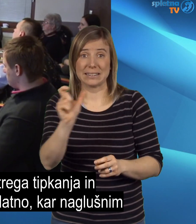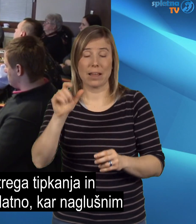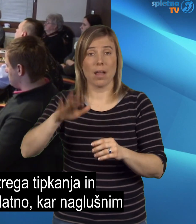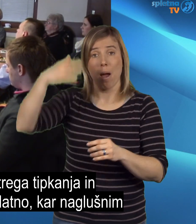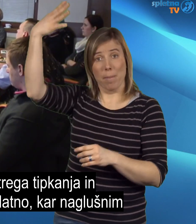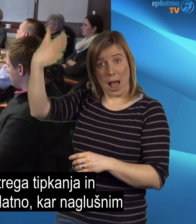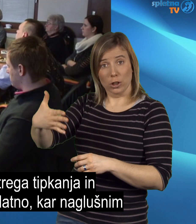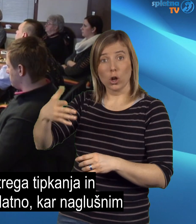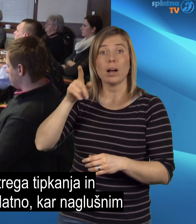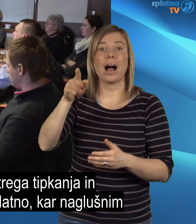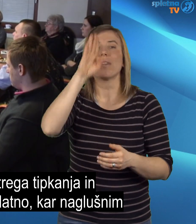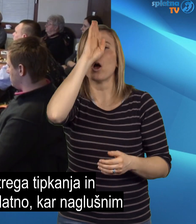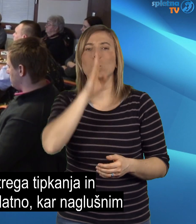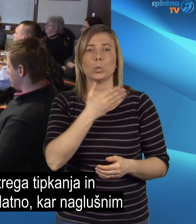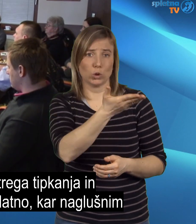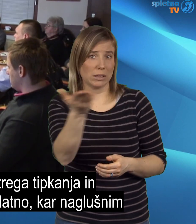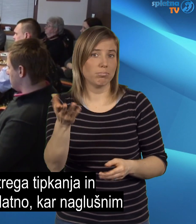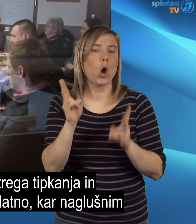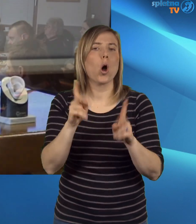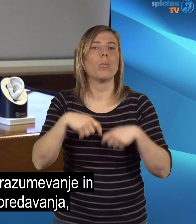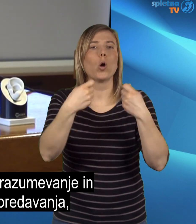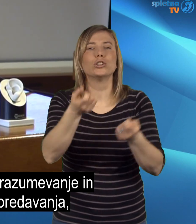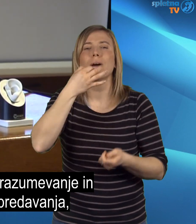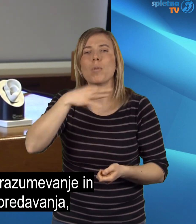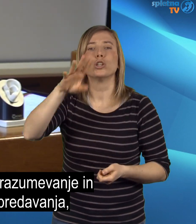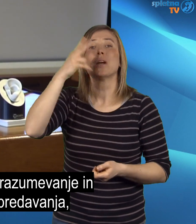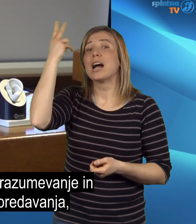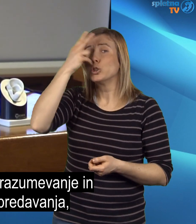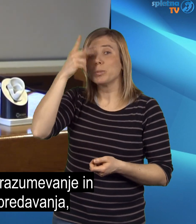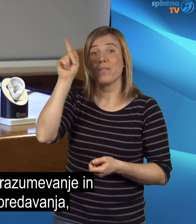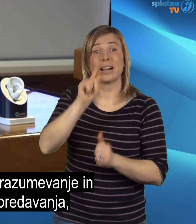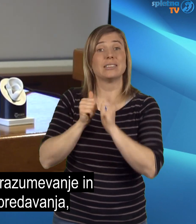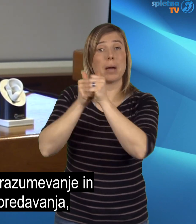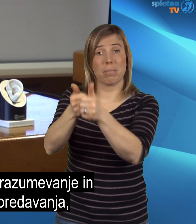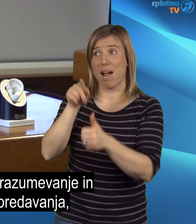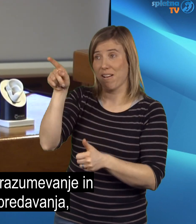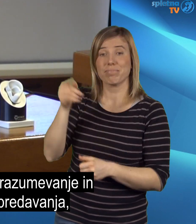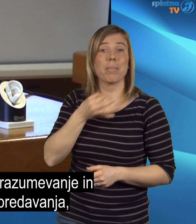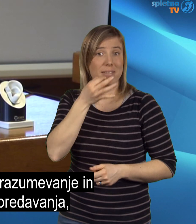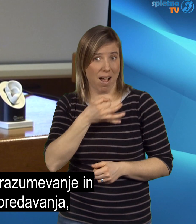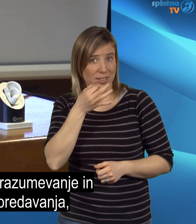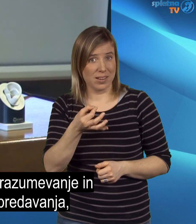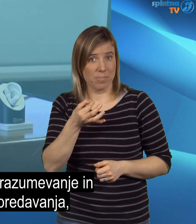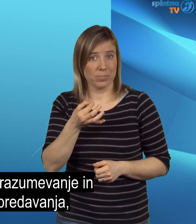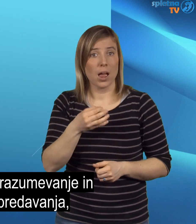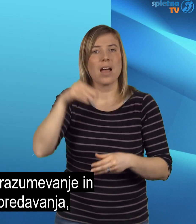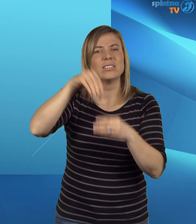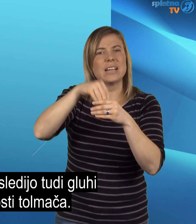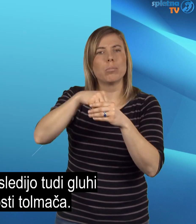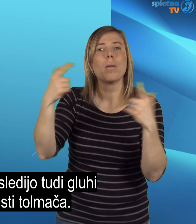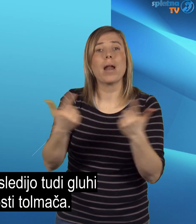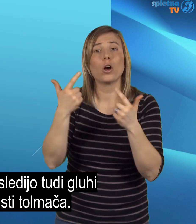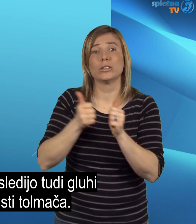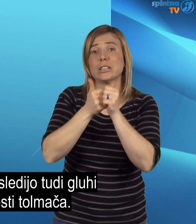kar naglušnim omogoča boljše razumevanje in spremljanje predavanja, vsebini pa lahko sledijo tudi gluhi brez